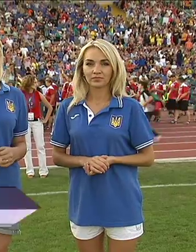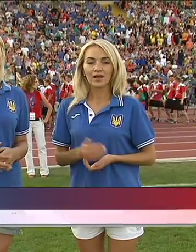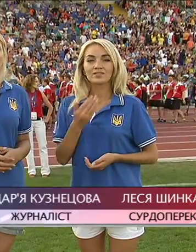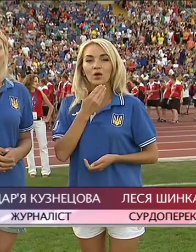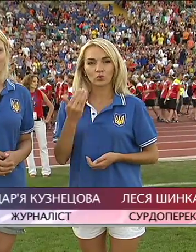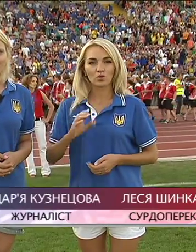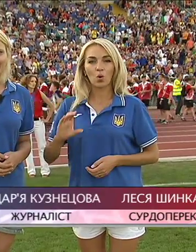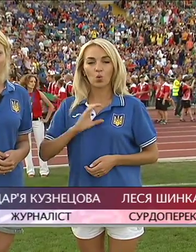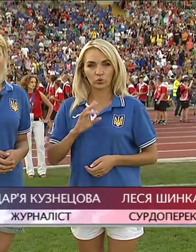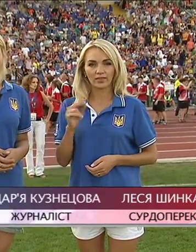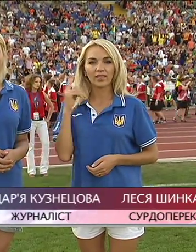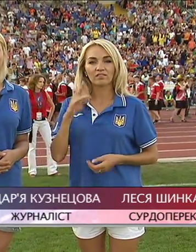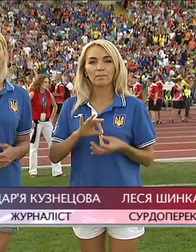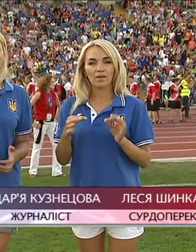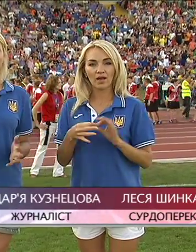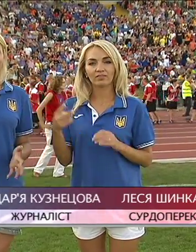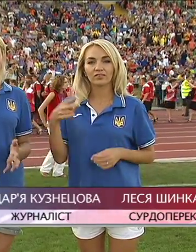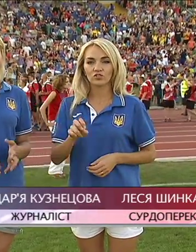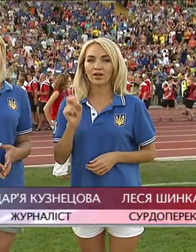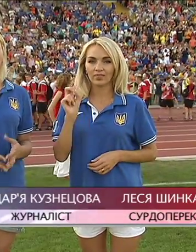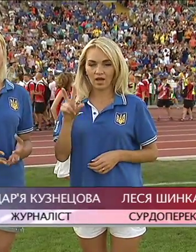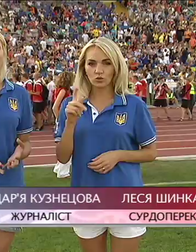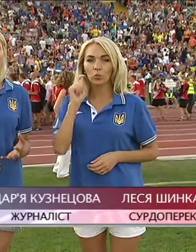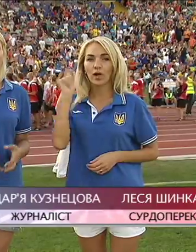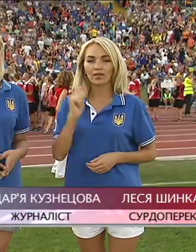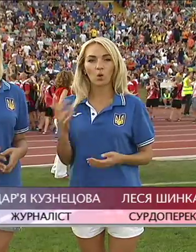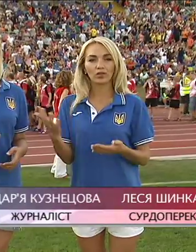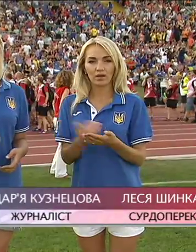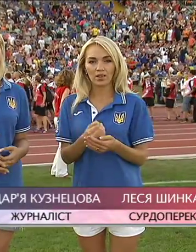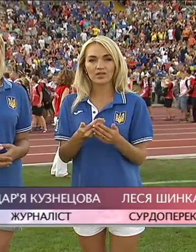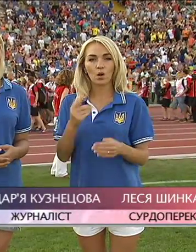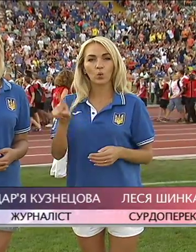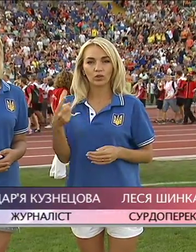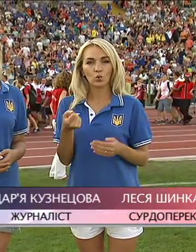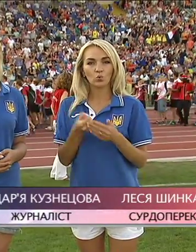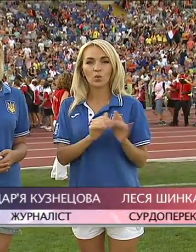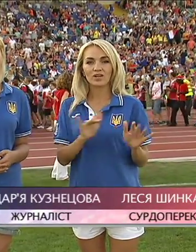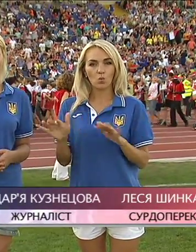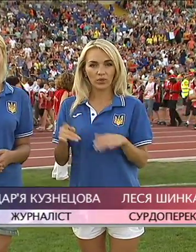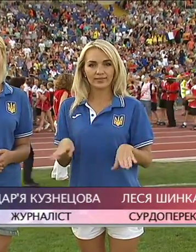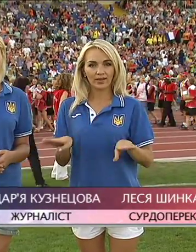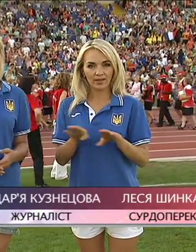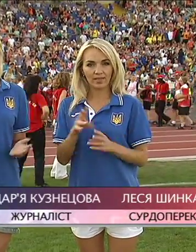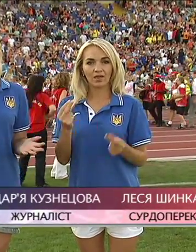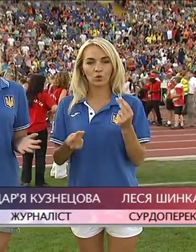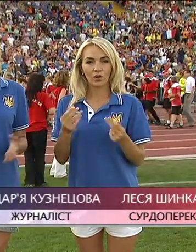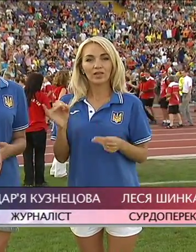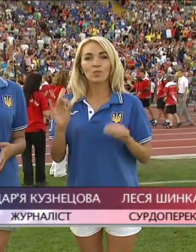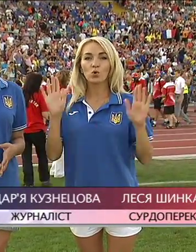Заключну нагороду на Дефлімпіаді 2013 Україна отримала за годину до церемонії закриття ігор. І прощається з